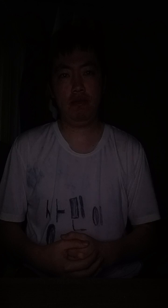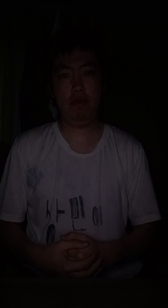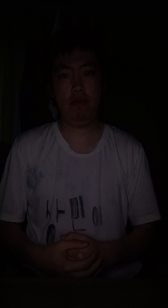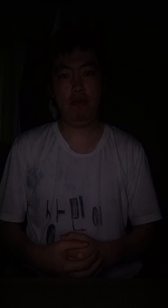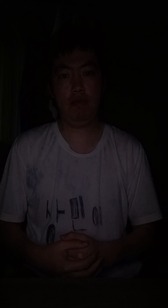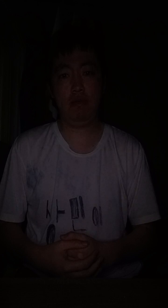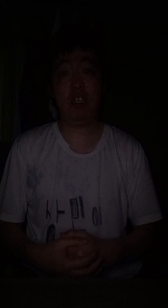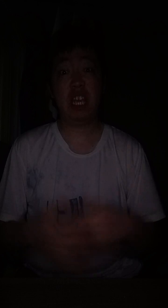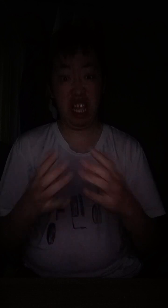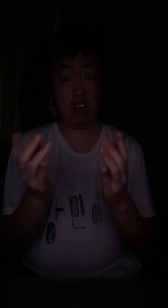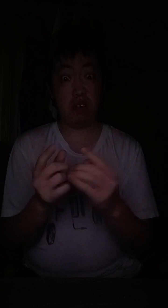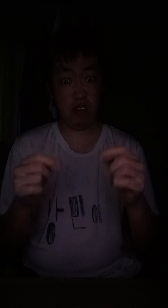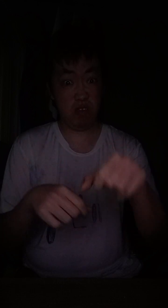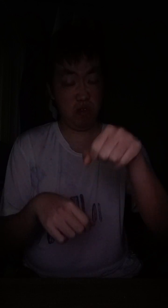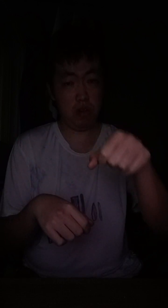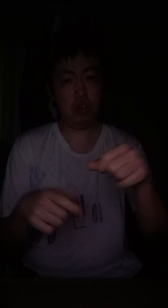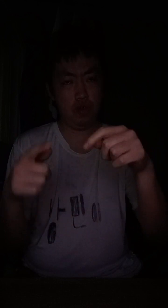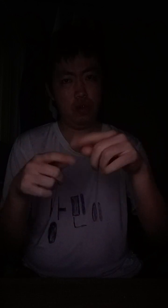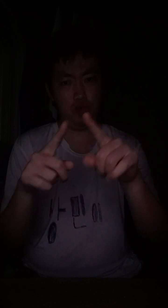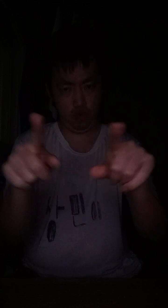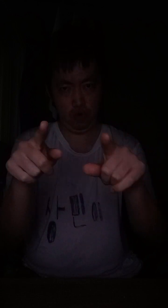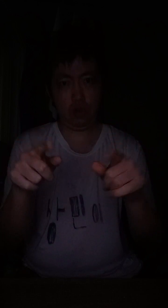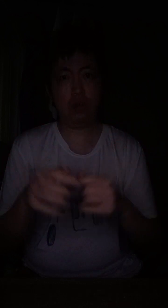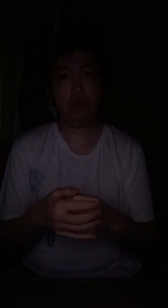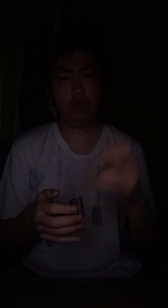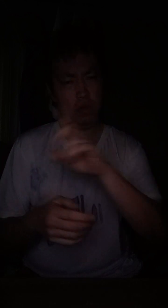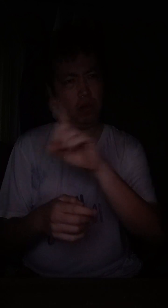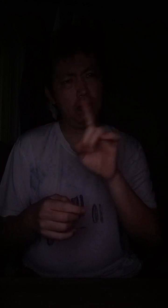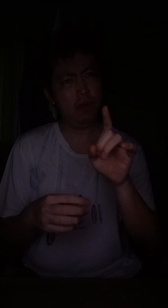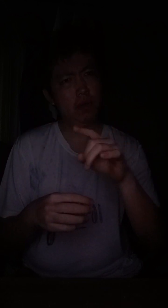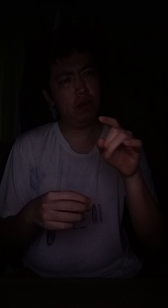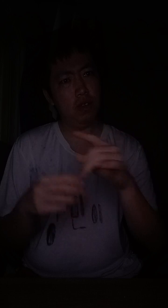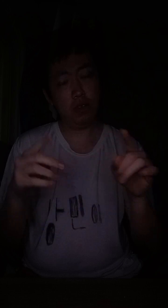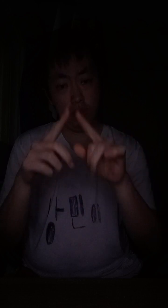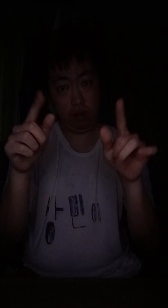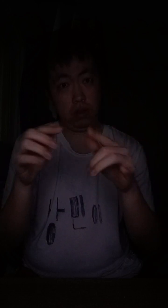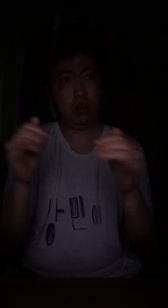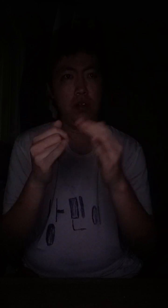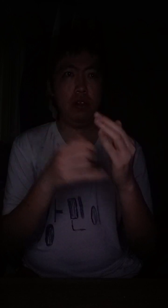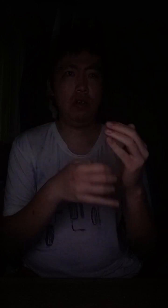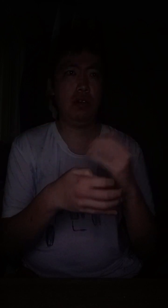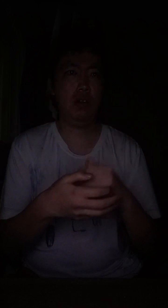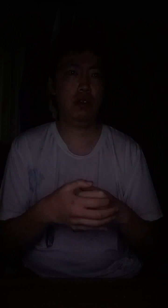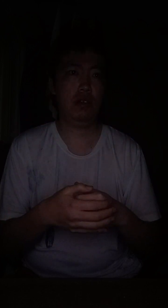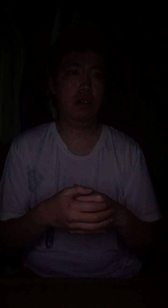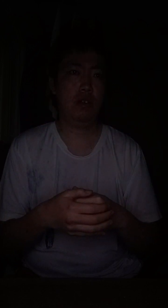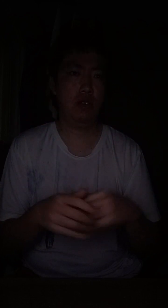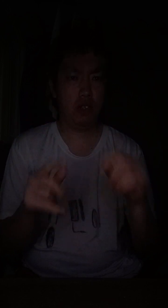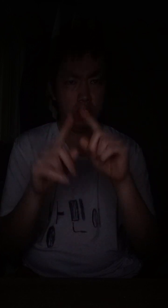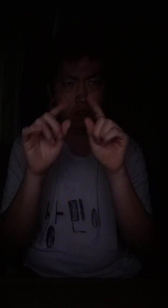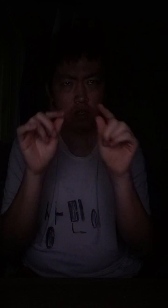기자. 한 남성이 들고 있는 휴대전화. 겉으로 봤을 때는 일반 휴대전화처럼 보이지만 불법 개조된